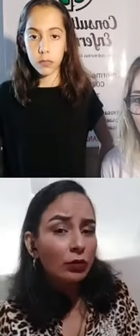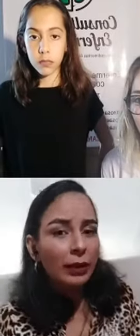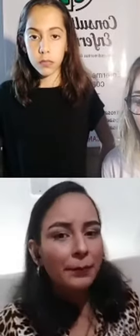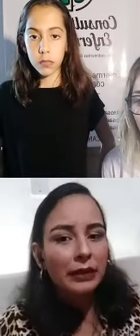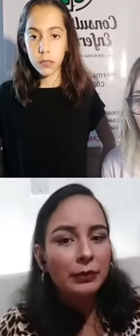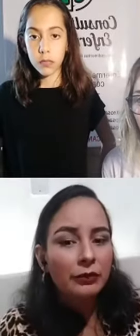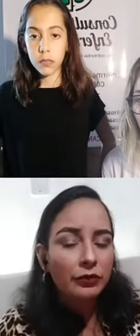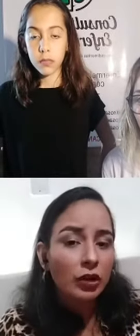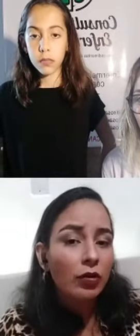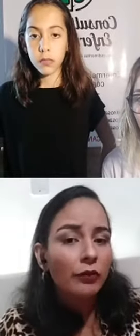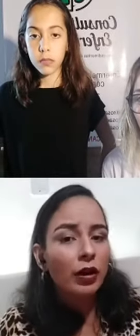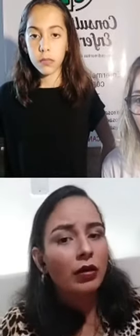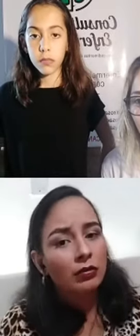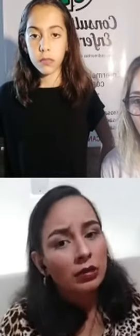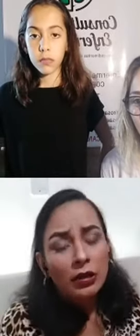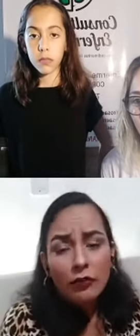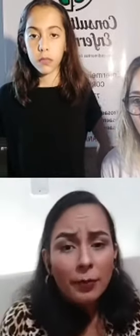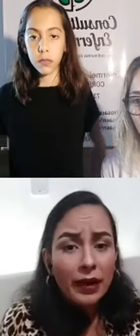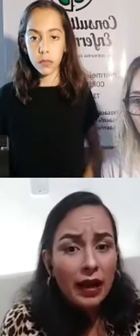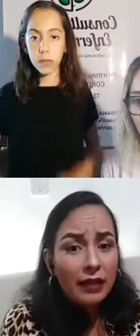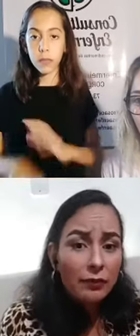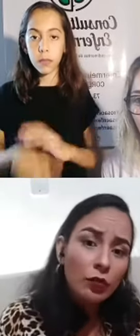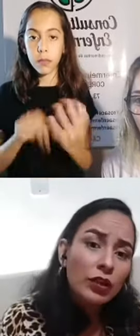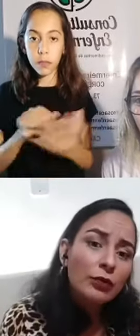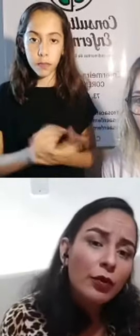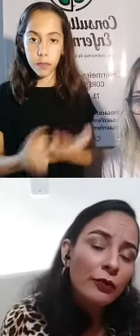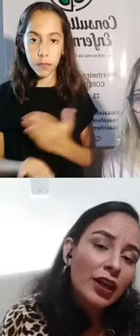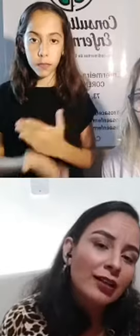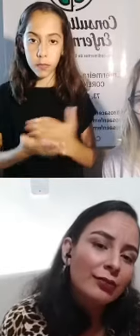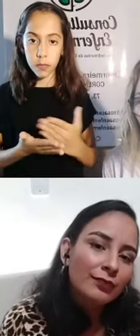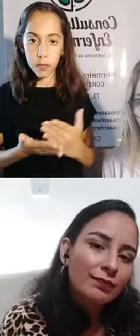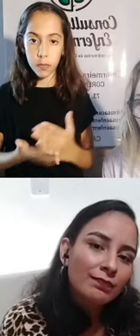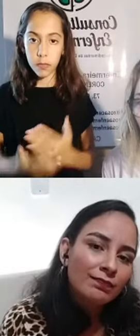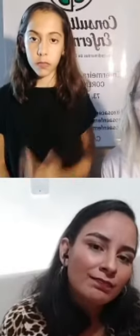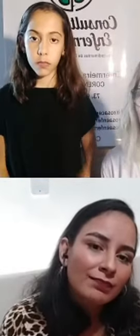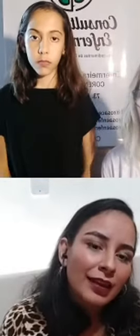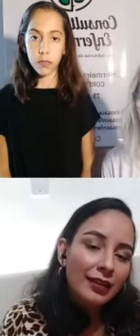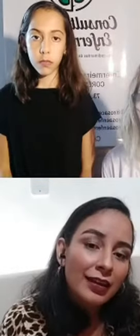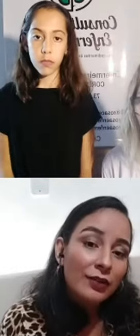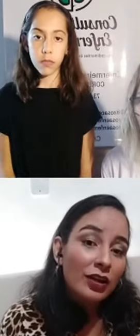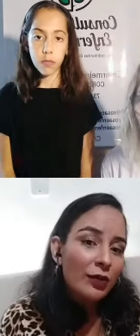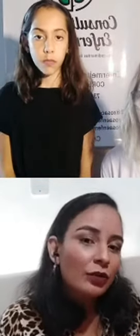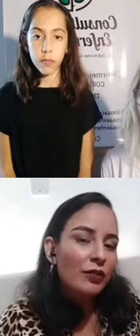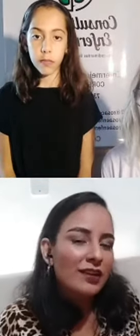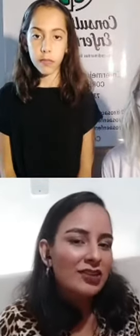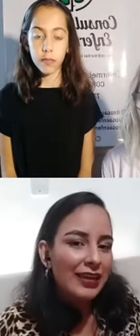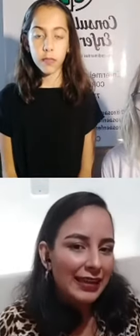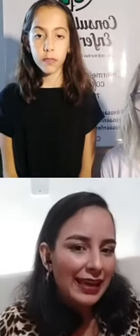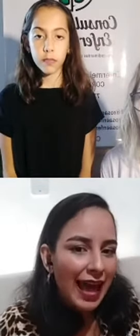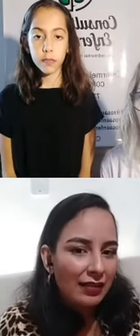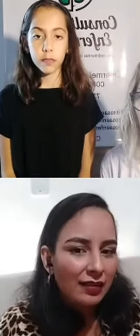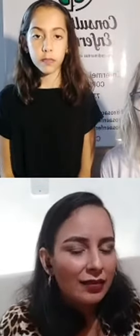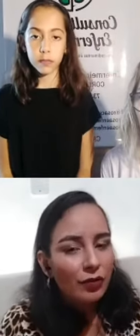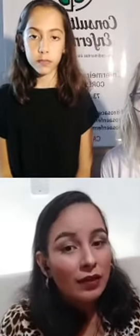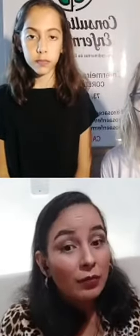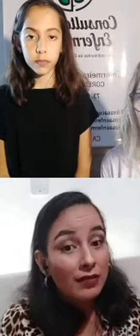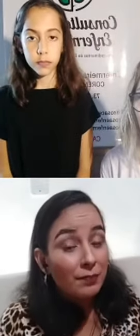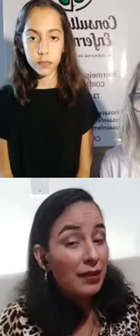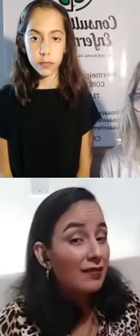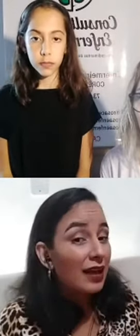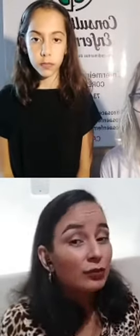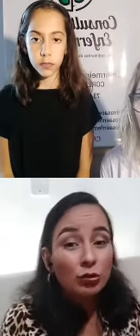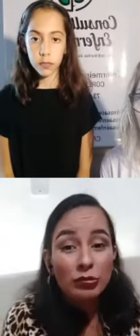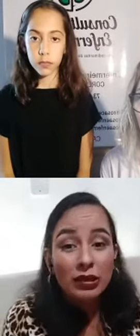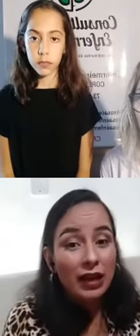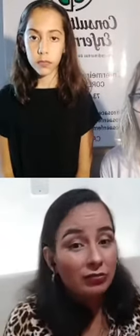Então quando a pandemia chegou, eu falei, vou para casa, vou cuidar do meu filho. Né? Só que quando você chega em casa, que você começa a